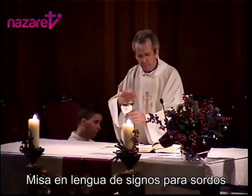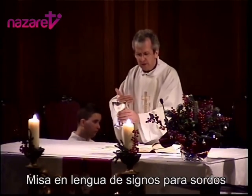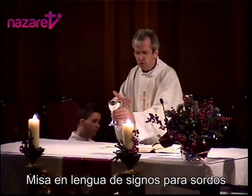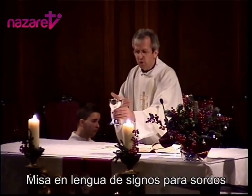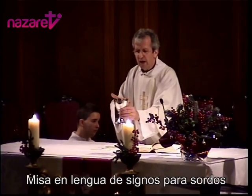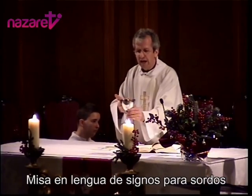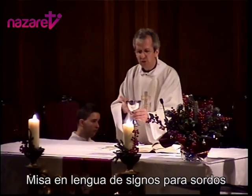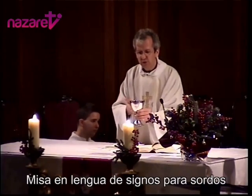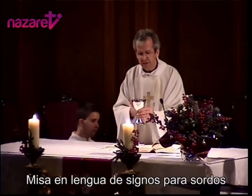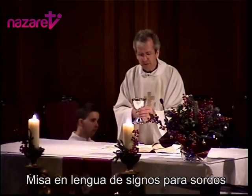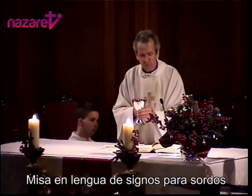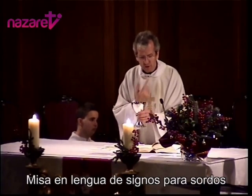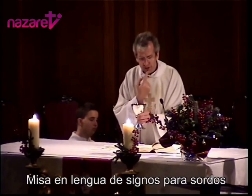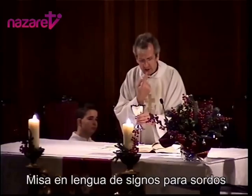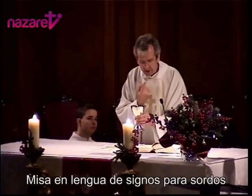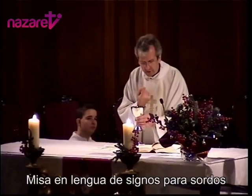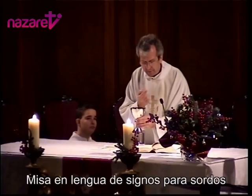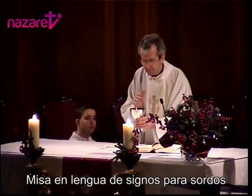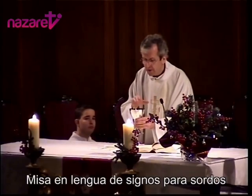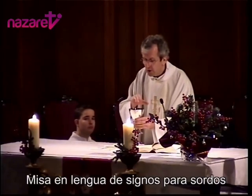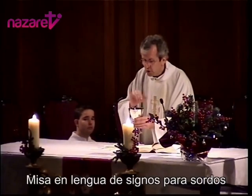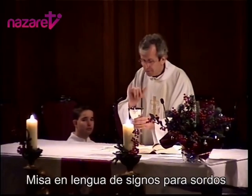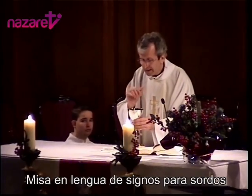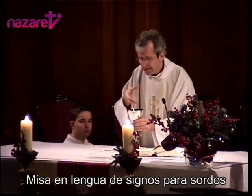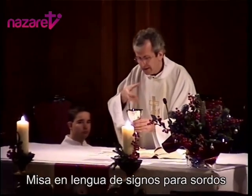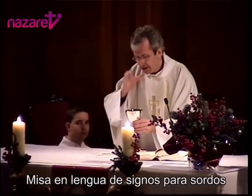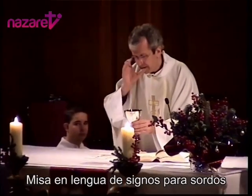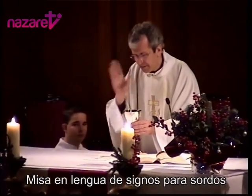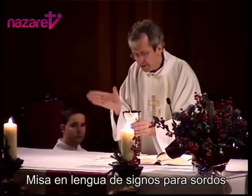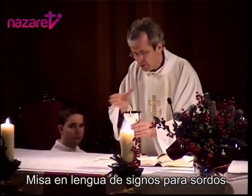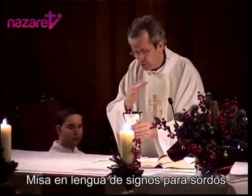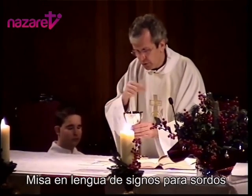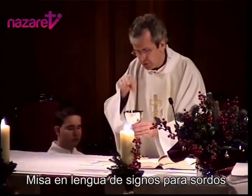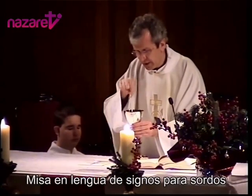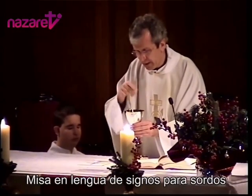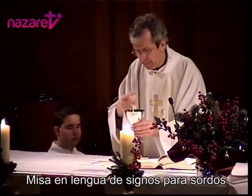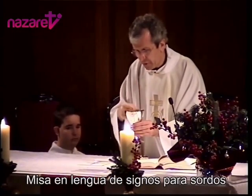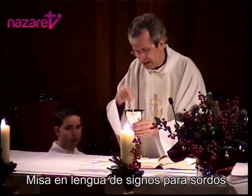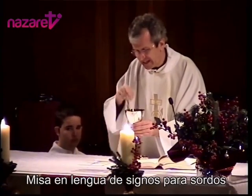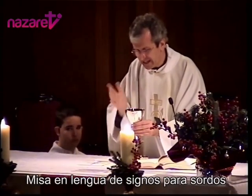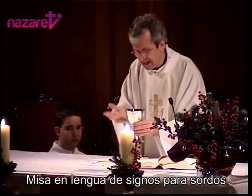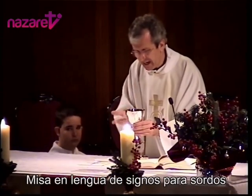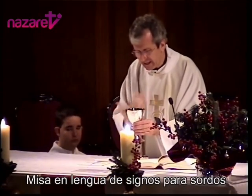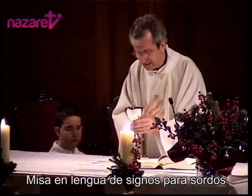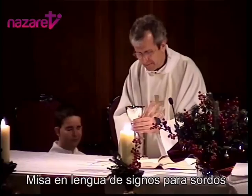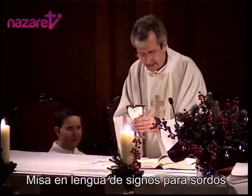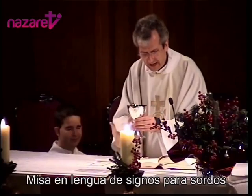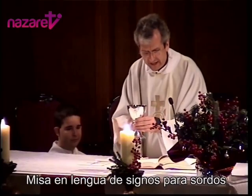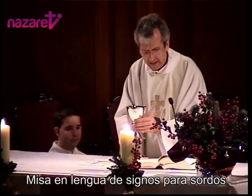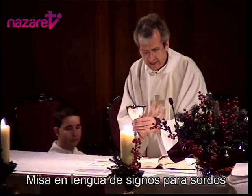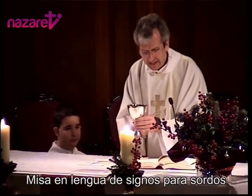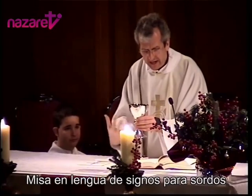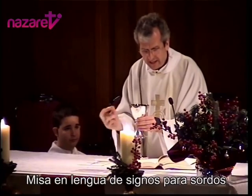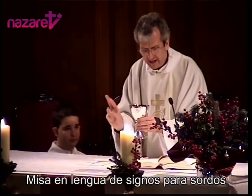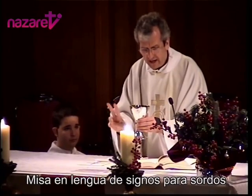y lo pasó a sus discípulos diciendo: Tomad y bebed todos de él, porque este es el cáliz de mi